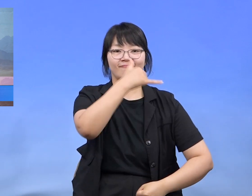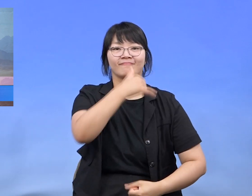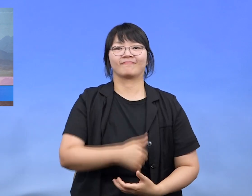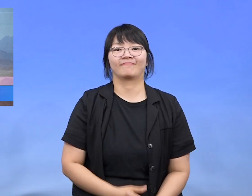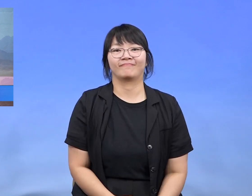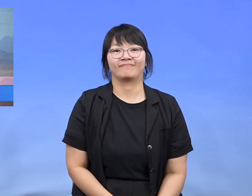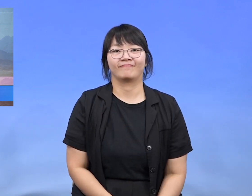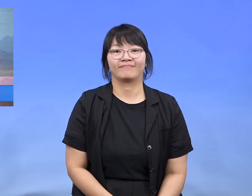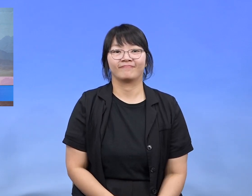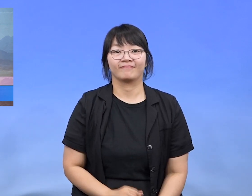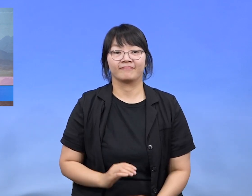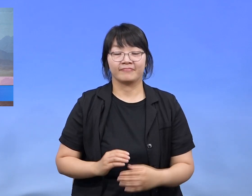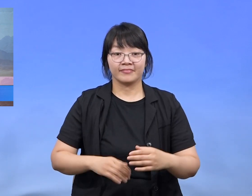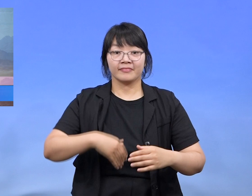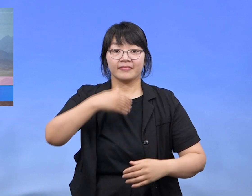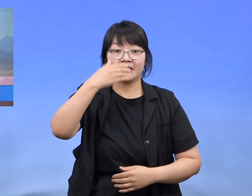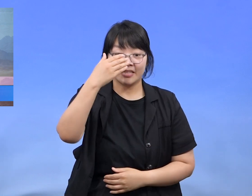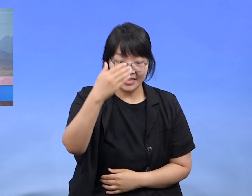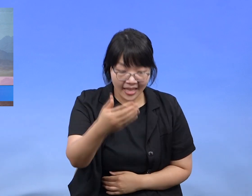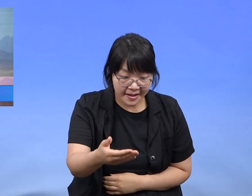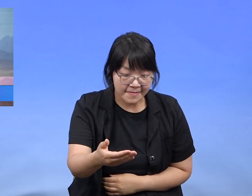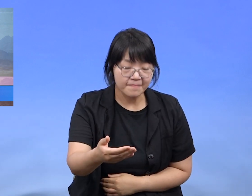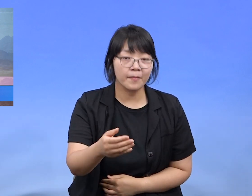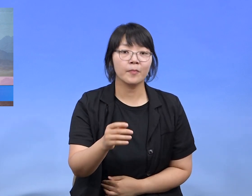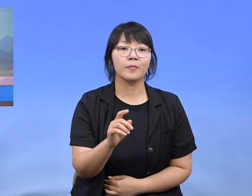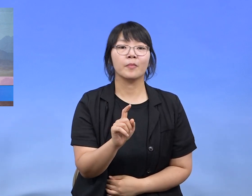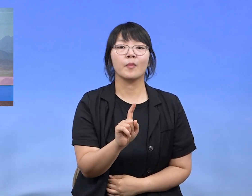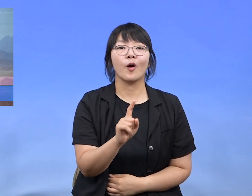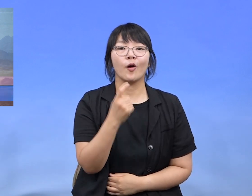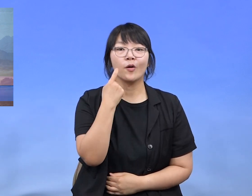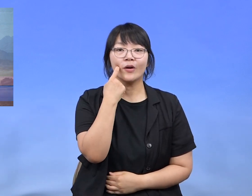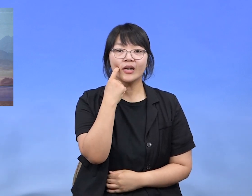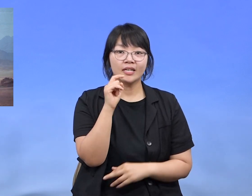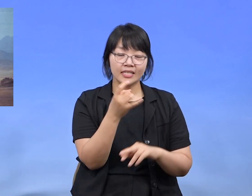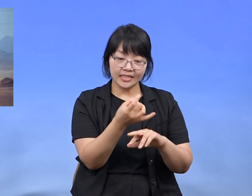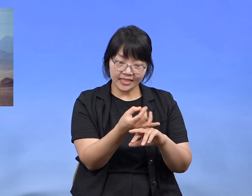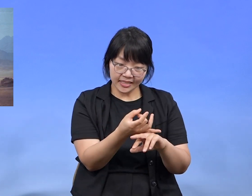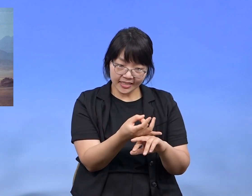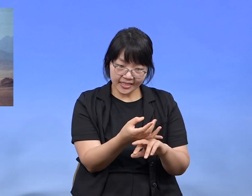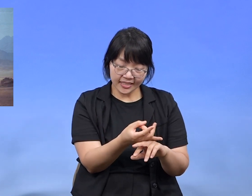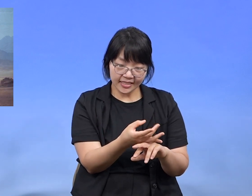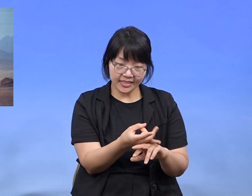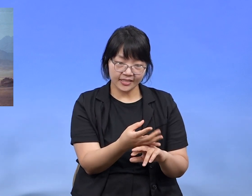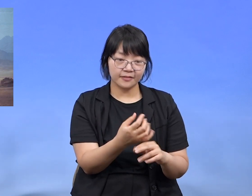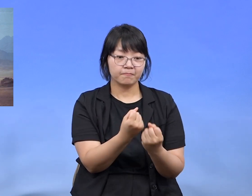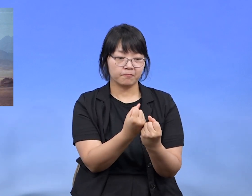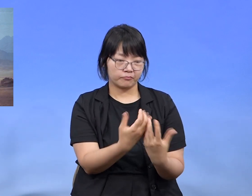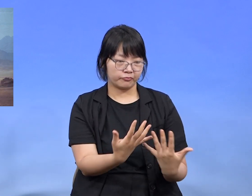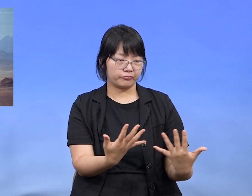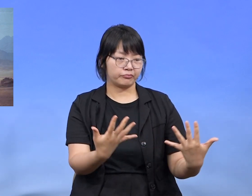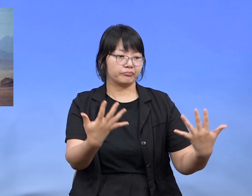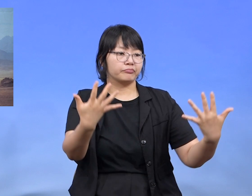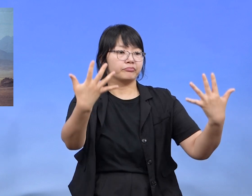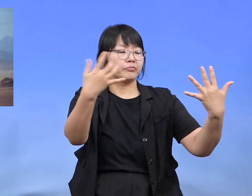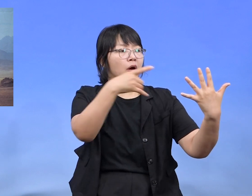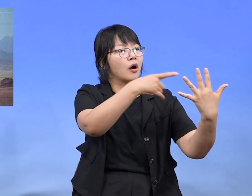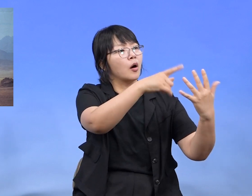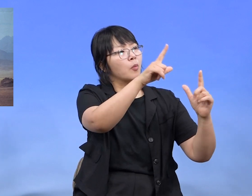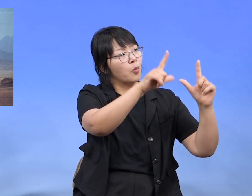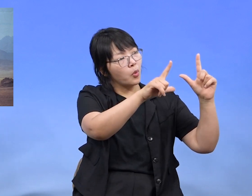여기서 한 걸음 더 나아가 우리가 주목할 것은 이 금촛대의 가지가 꽃 모양을 하고 있었다는 것입니다.